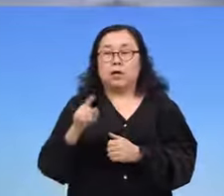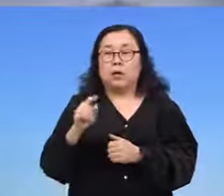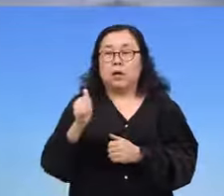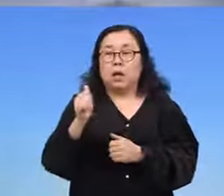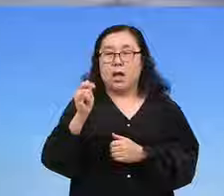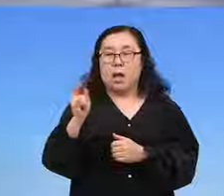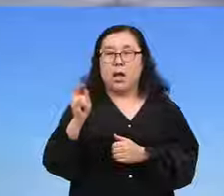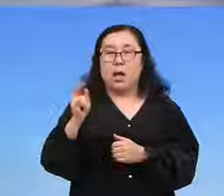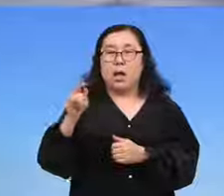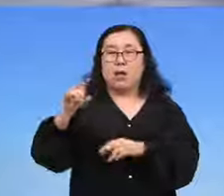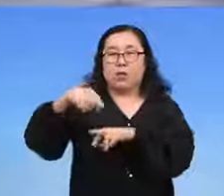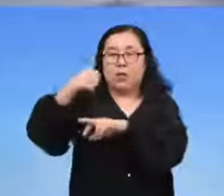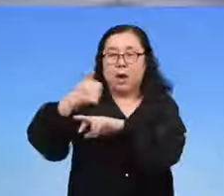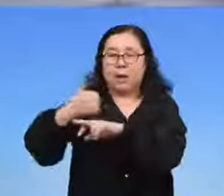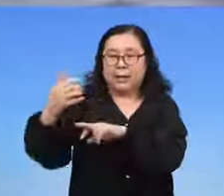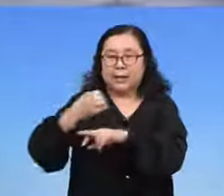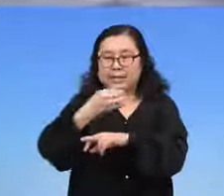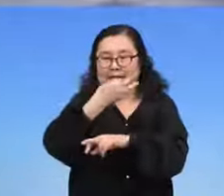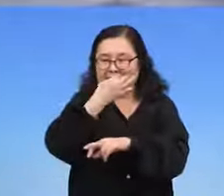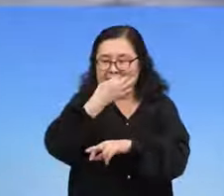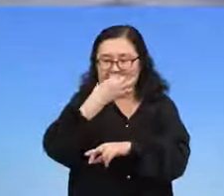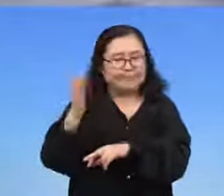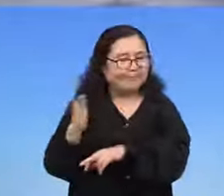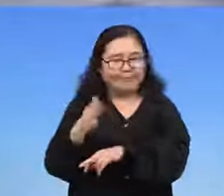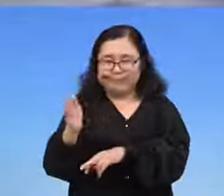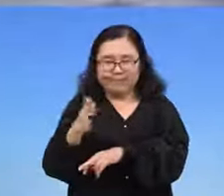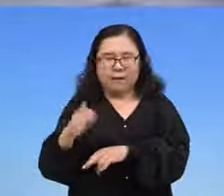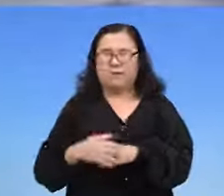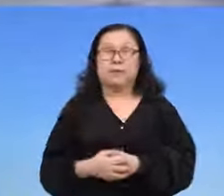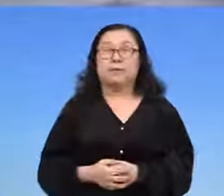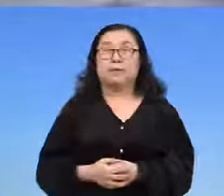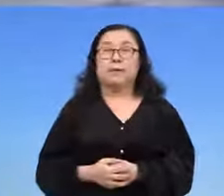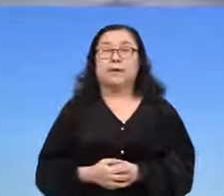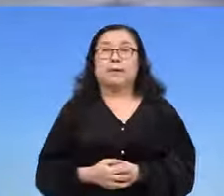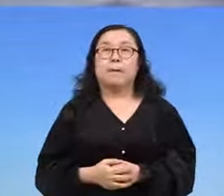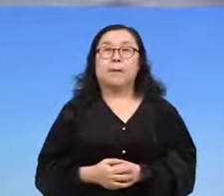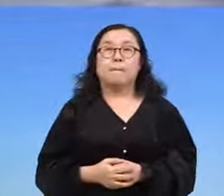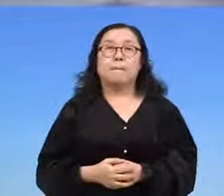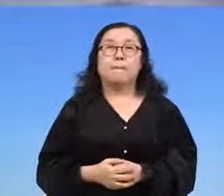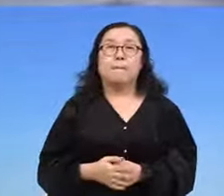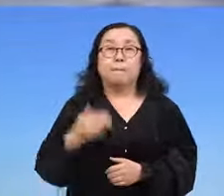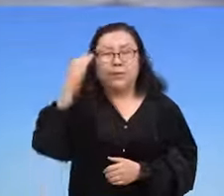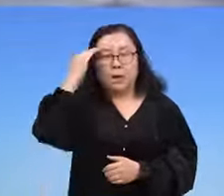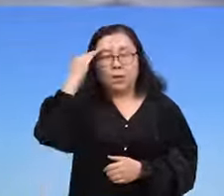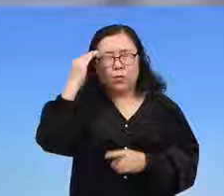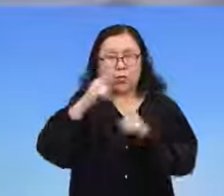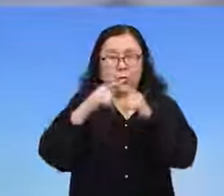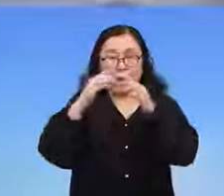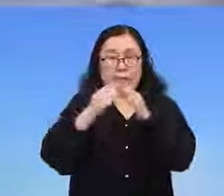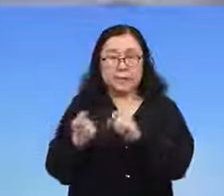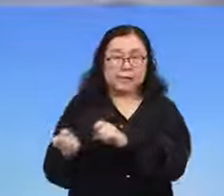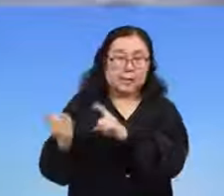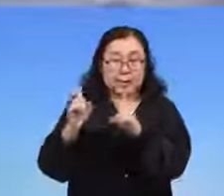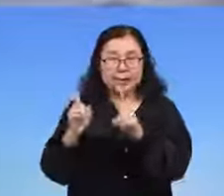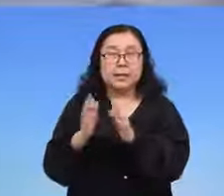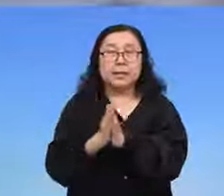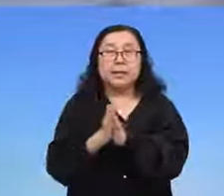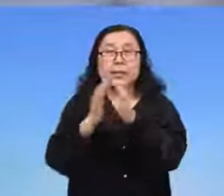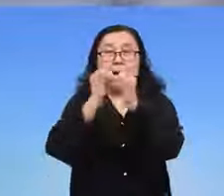어떻게 헤롯이 가진 탐심이 자리 잡을 수 있겠냐고요. 한국교회를